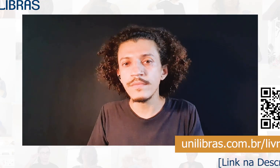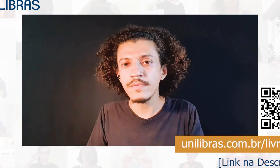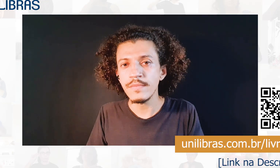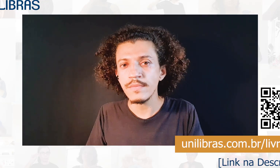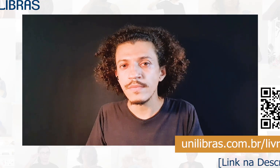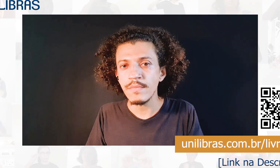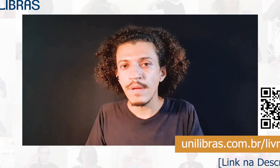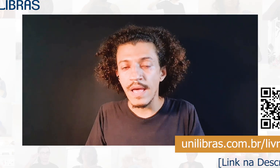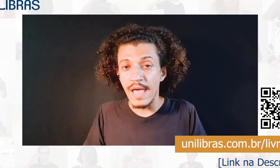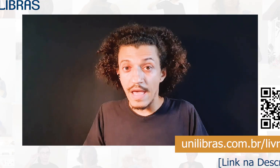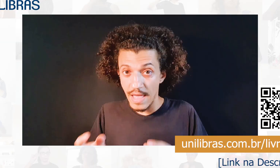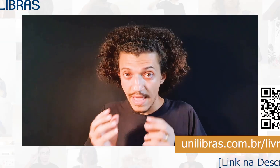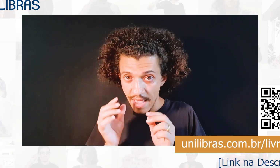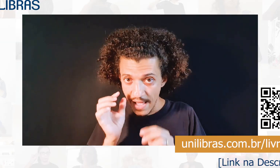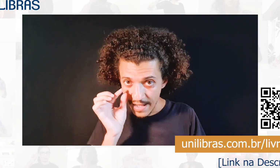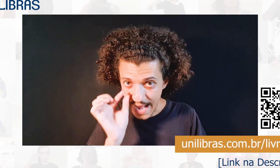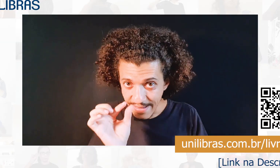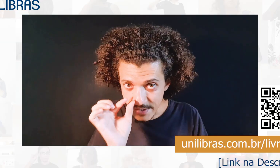nenhum.